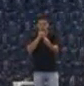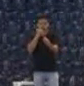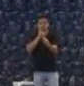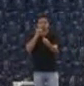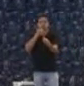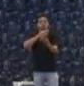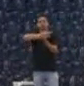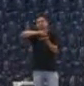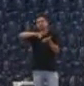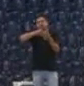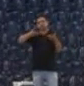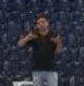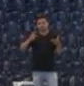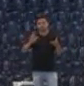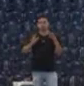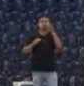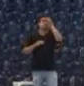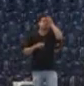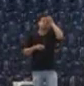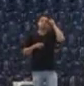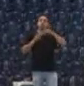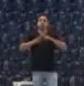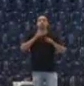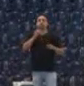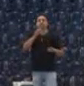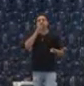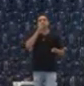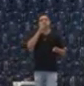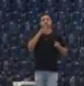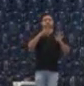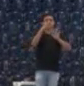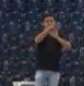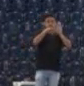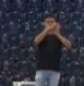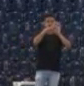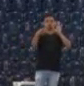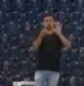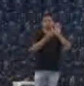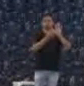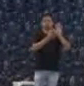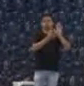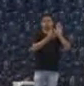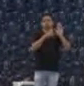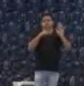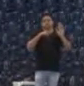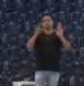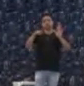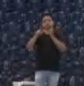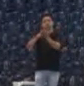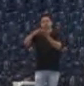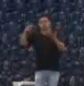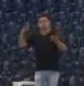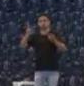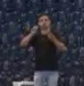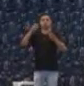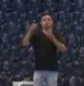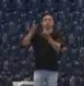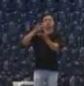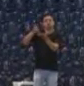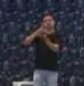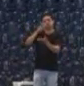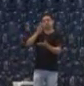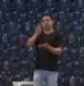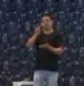sobre muita coisa porque se foi um texto retirado de um jornal de uma revista